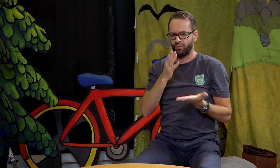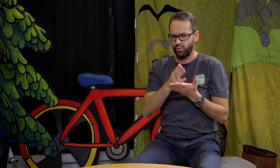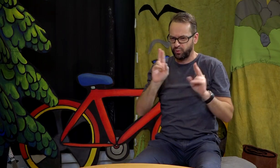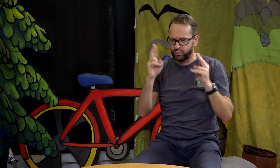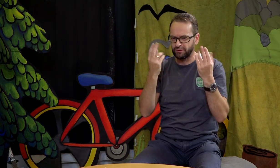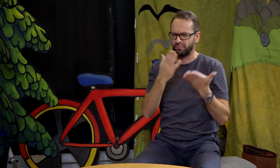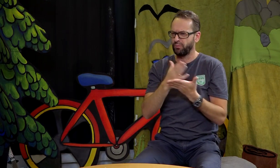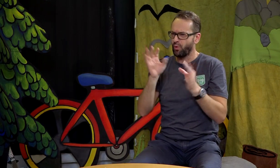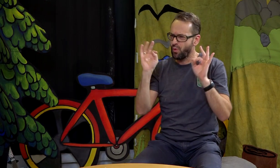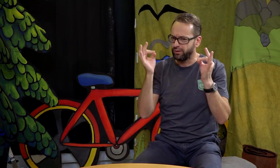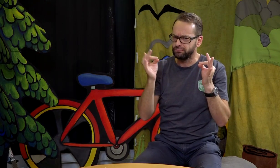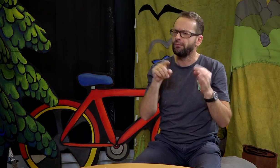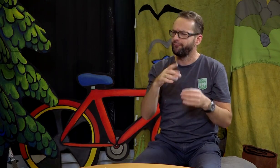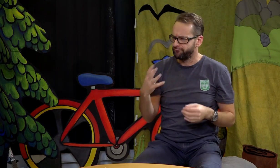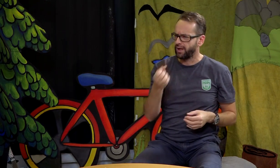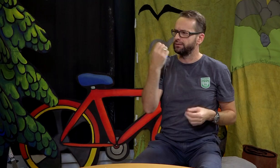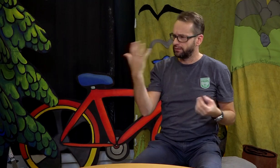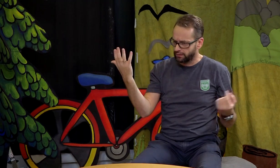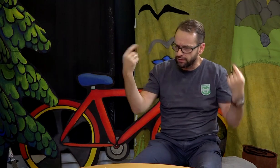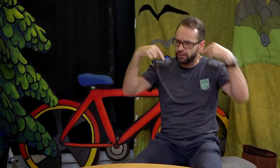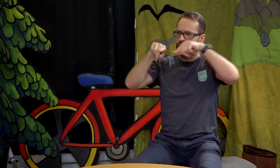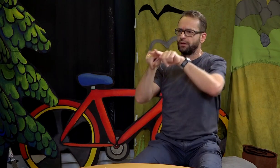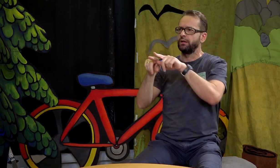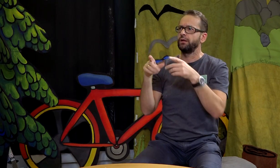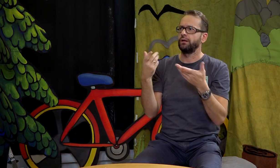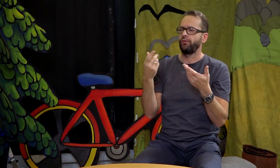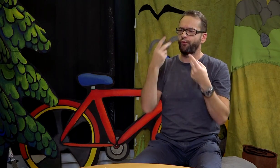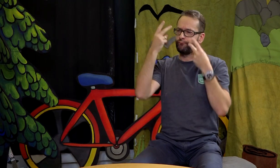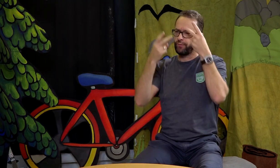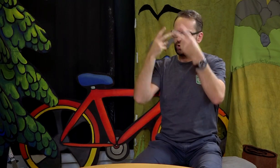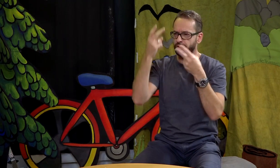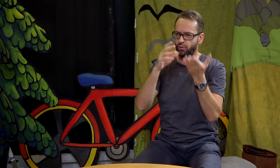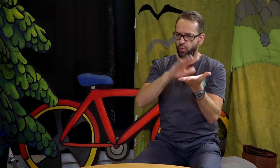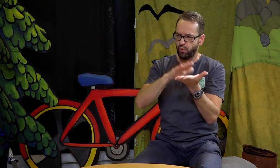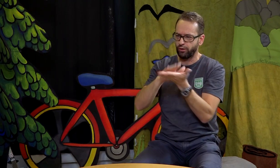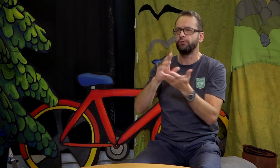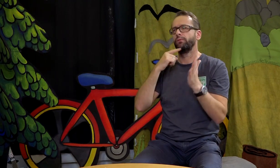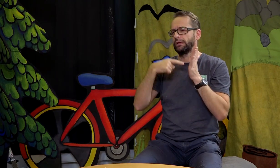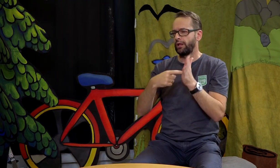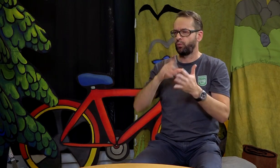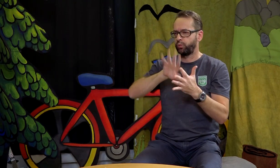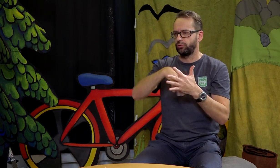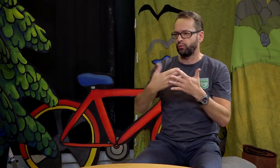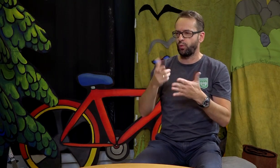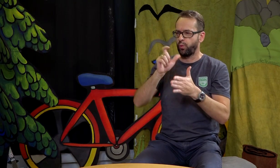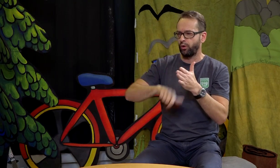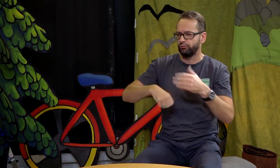kuulevien maailmaa, niin kyllä sen voi visuaalisesti kuurokin. Ja rytmin kautta omaksua